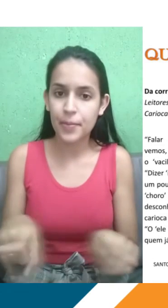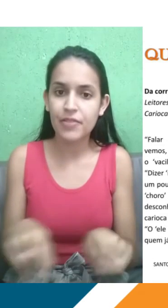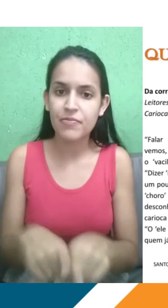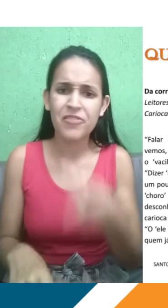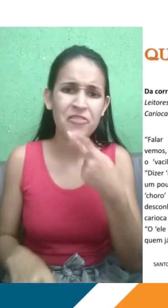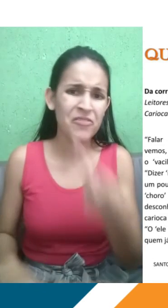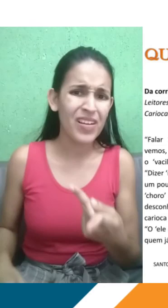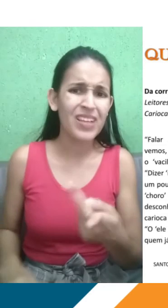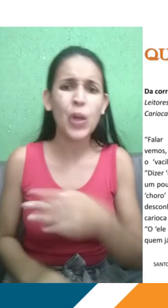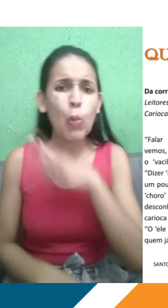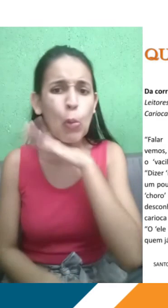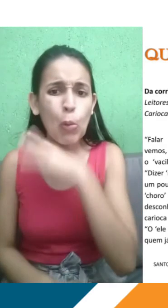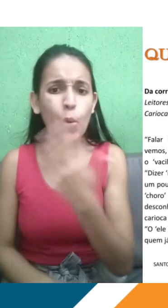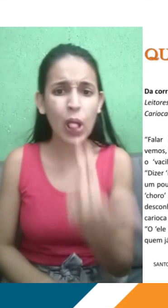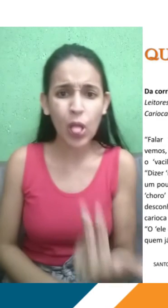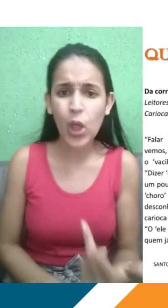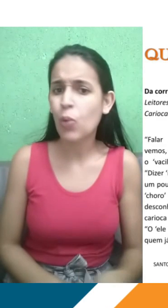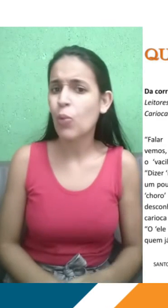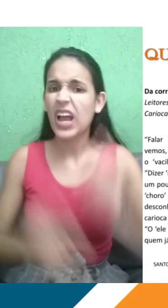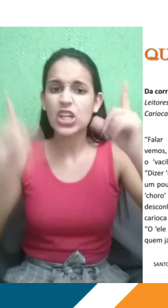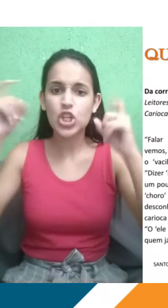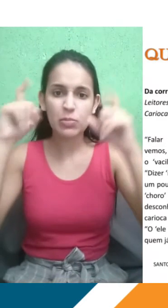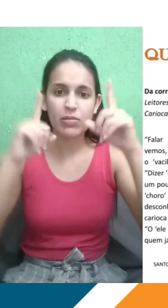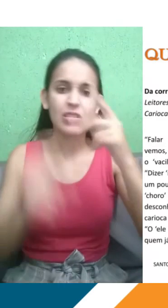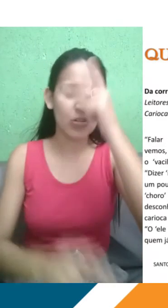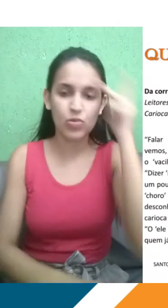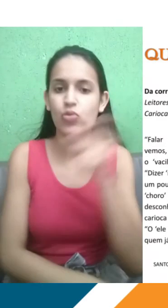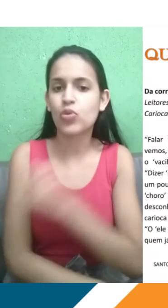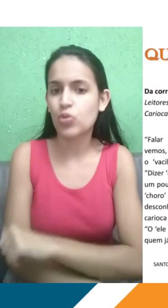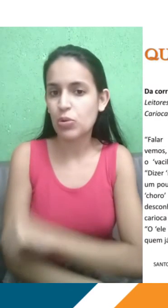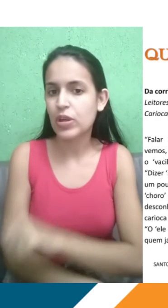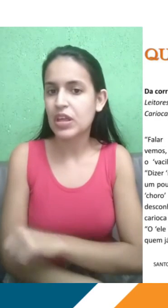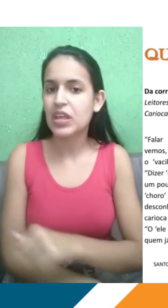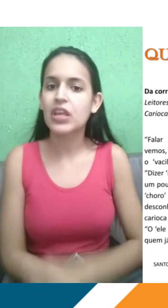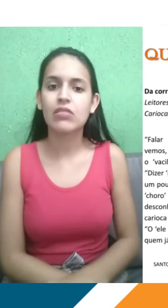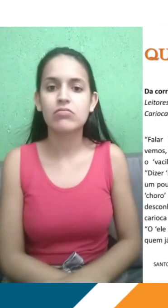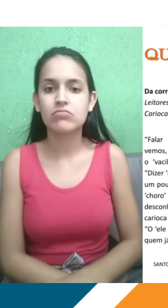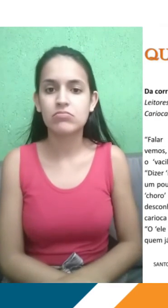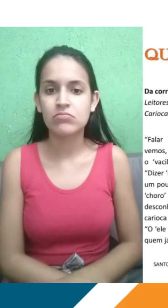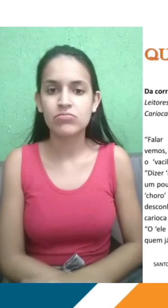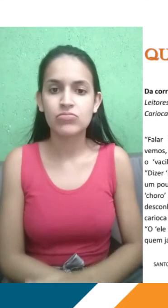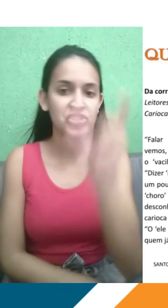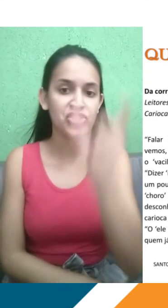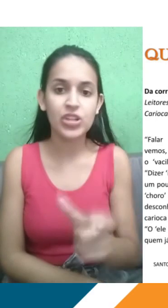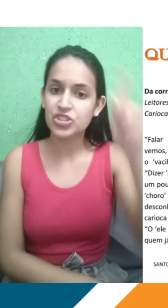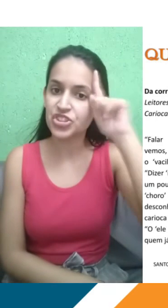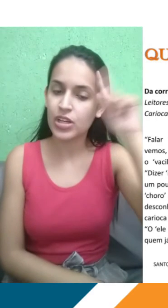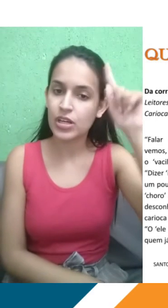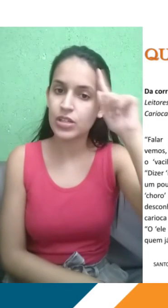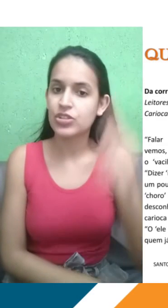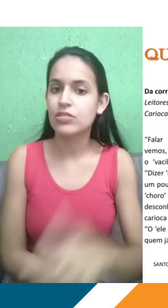variações linguísticas daquela que foi exemplificada no texto e solicitada no comando da questão. No caso da opção